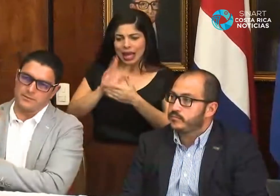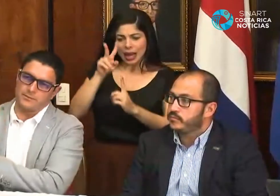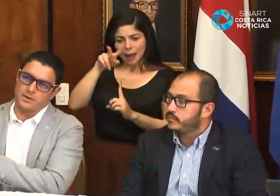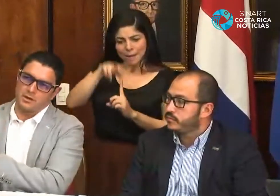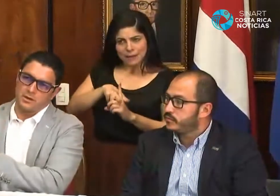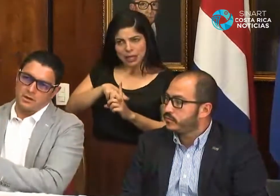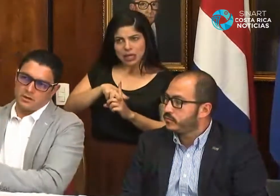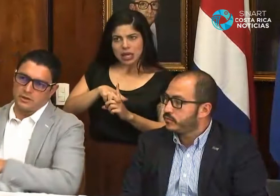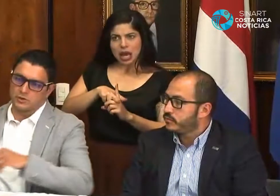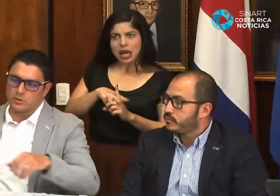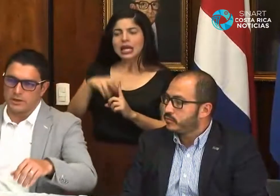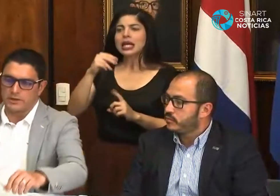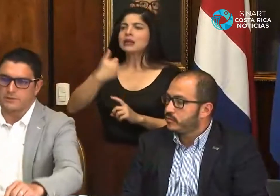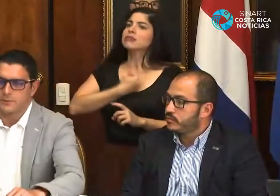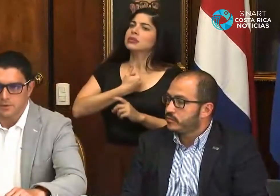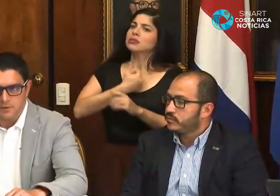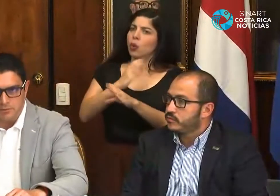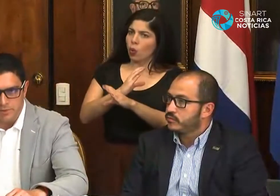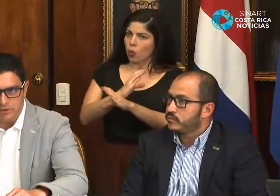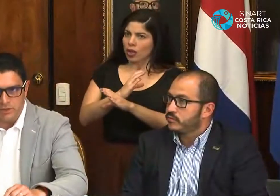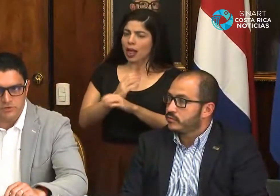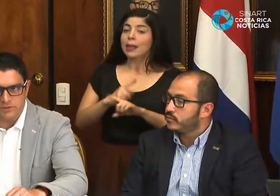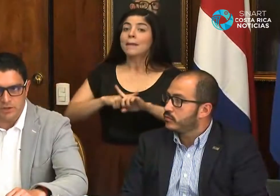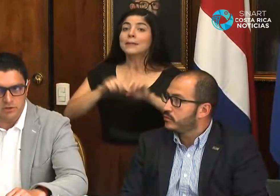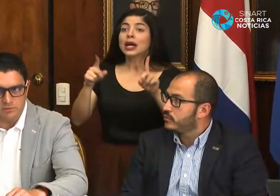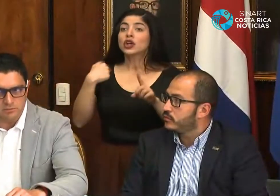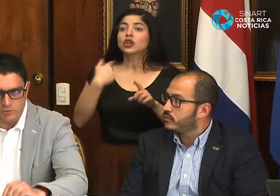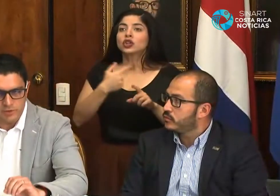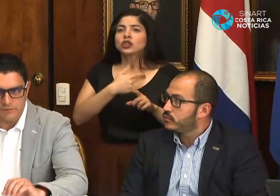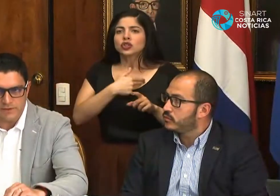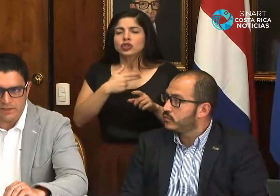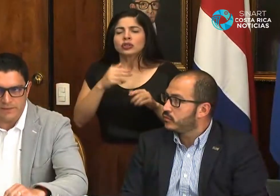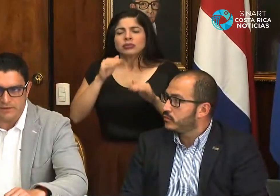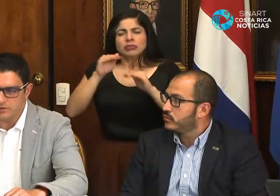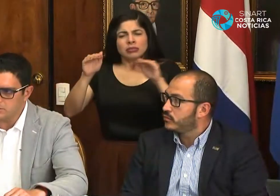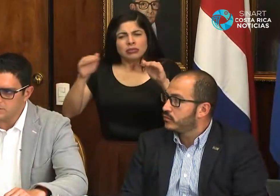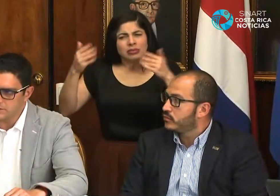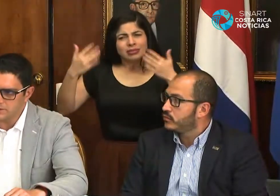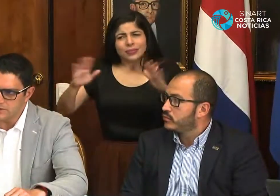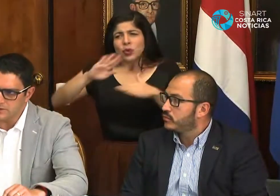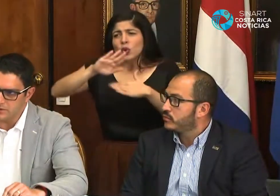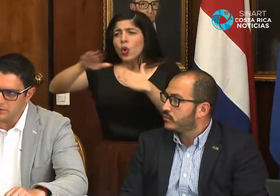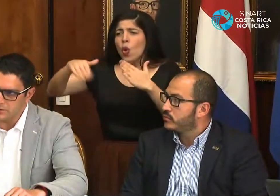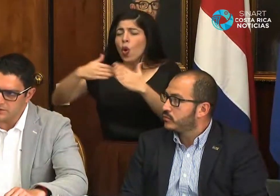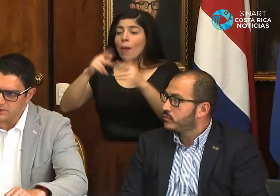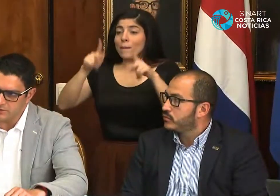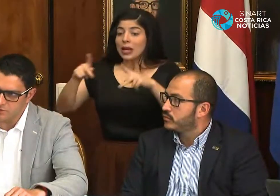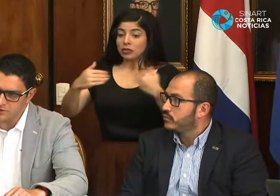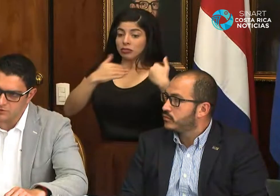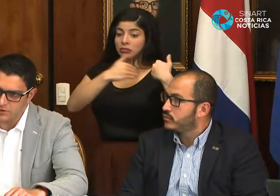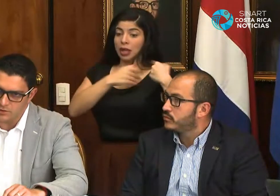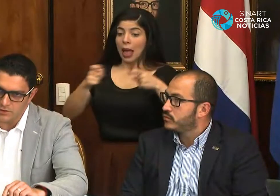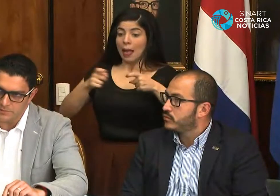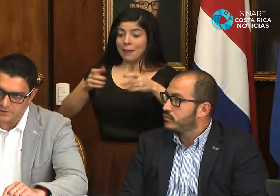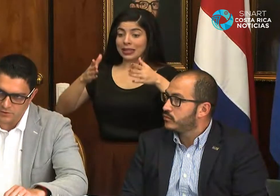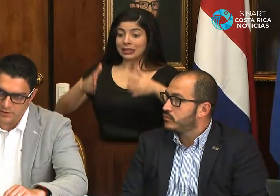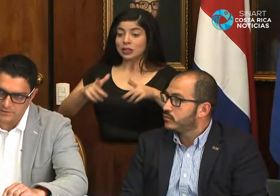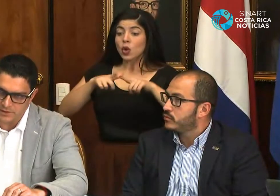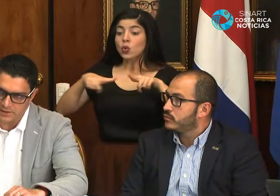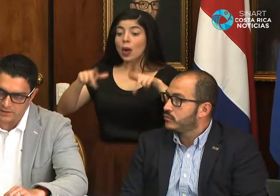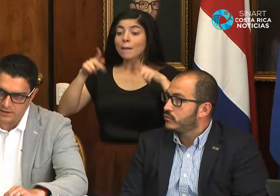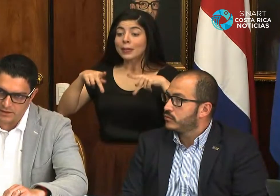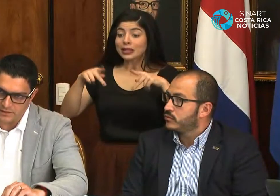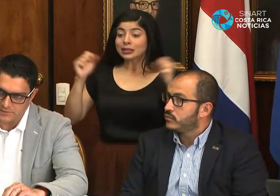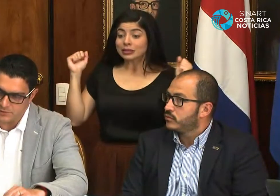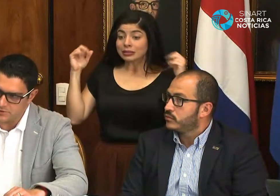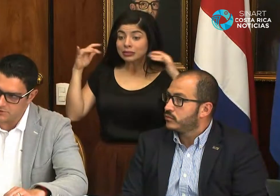y de autocuidado, pero hemos llamado muy enfáticamente a todos los administradores de centros en donde acuden personas